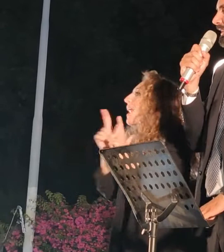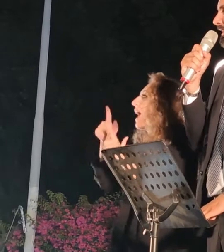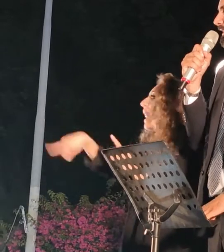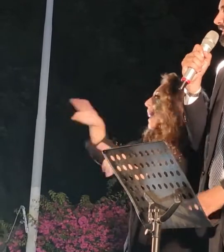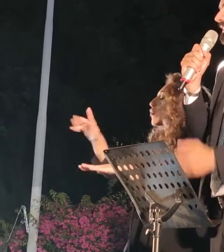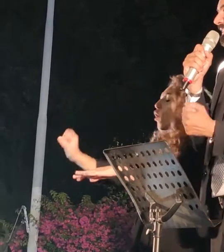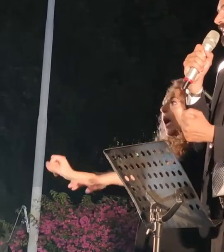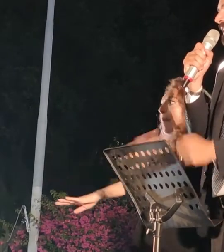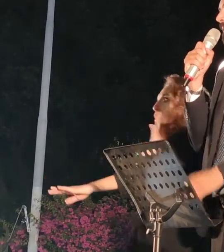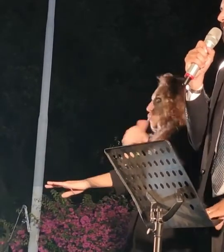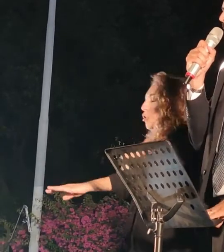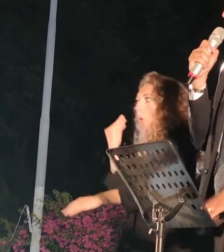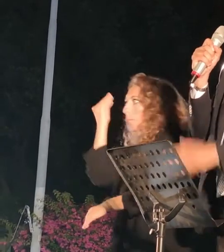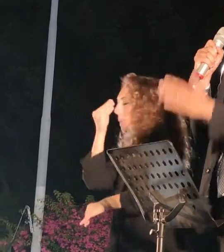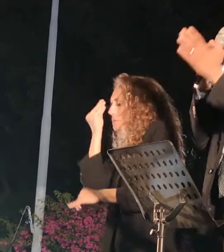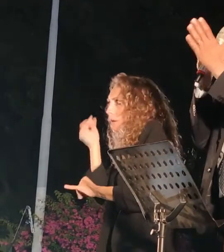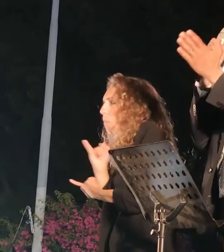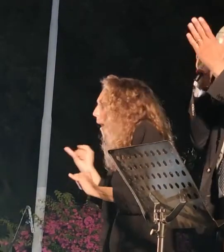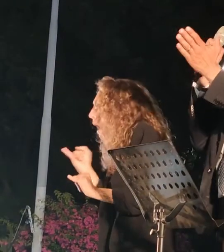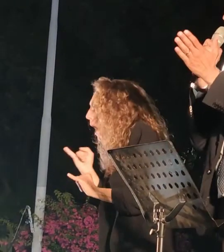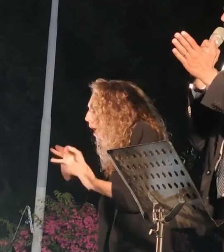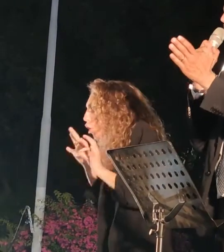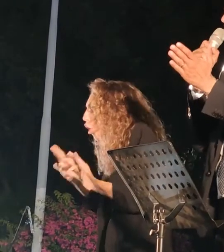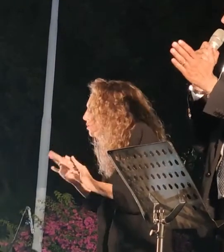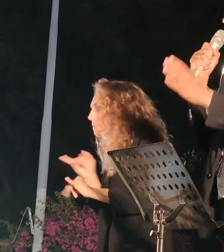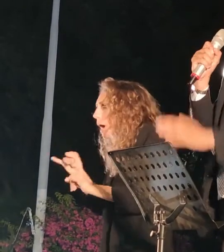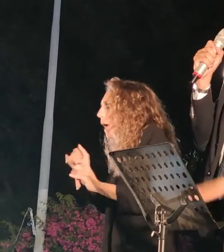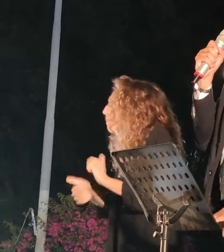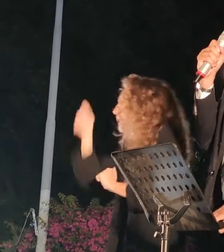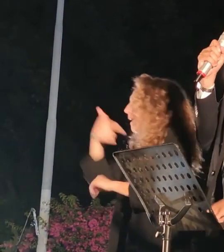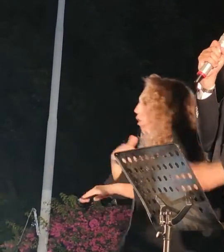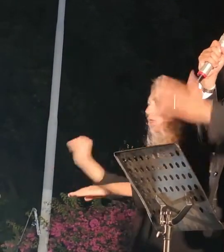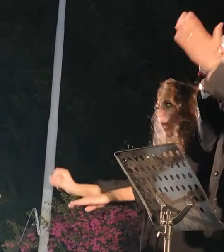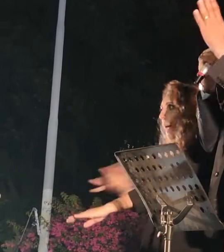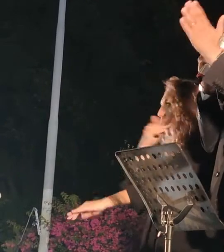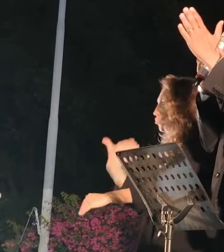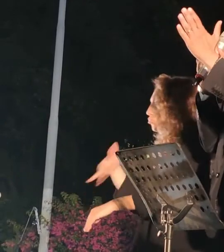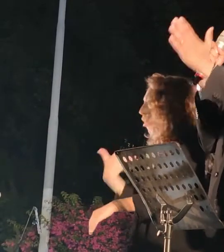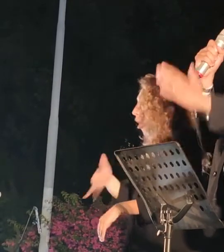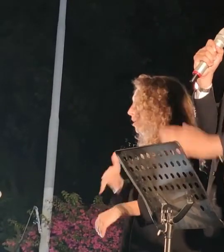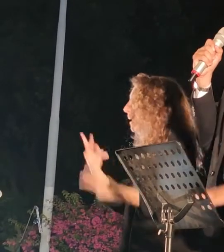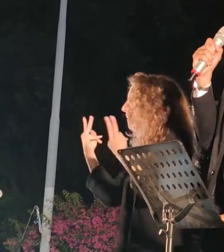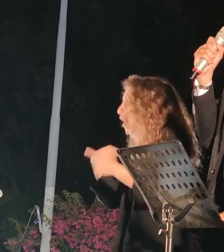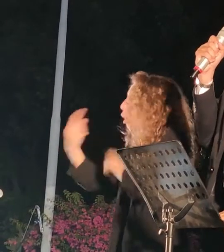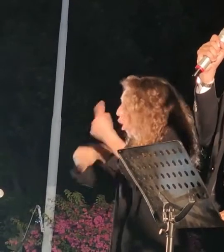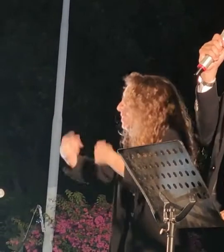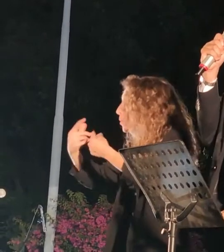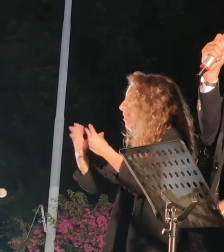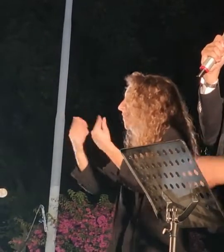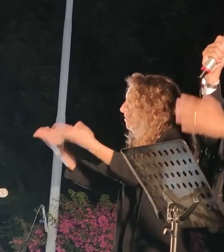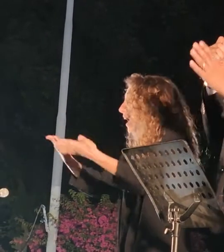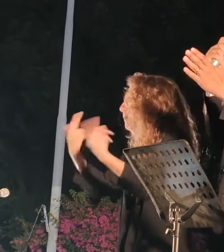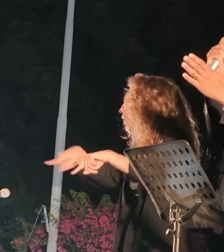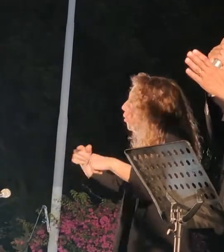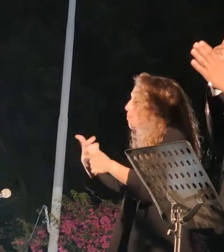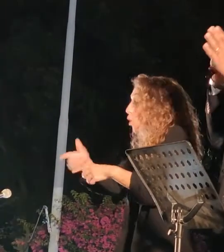poter sentire. E lo state continuando a fare, perché la presenza di oggi